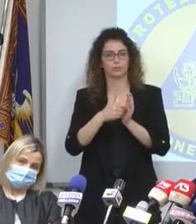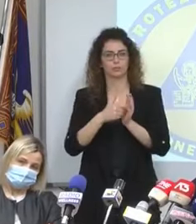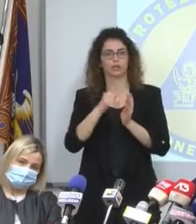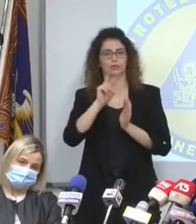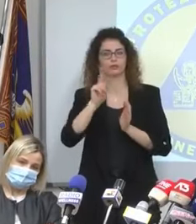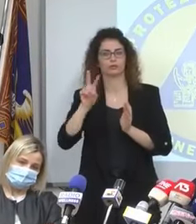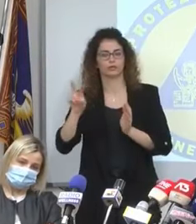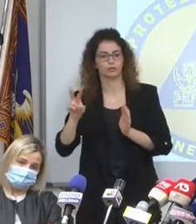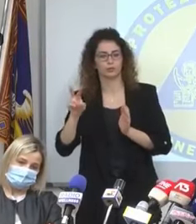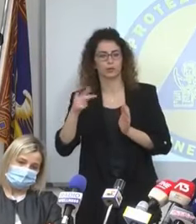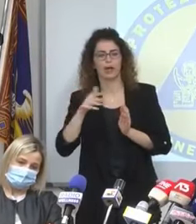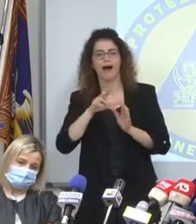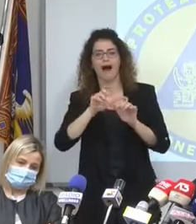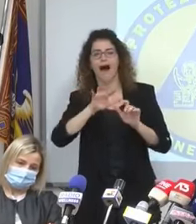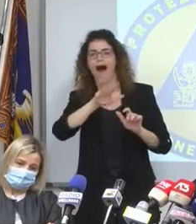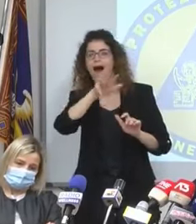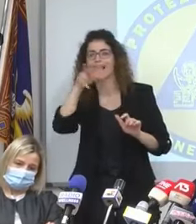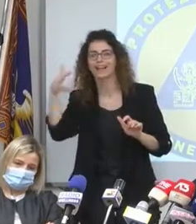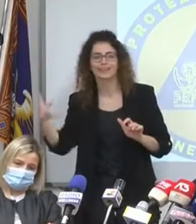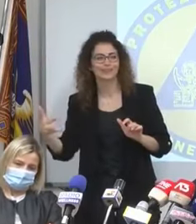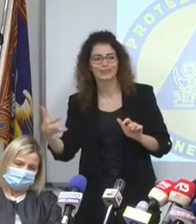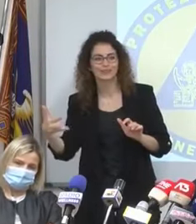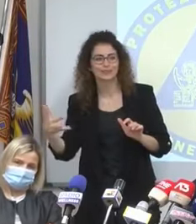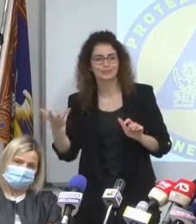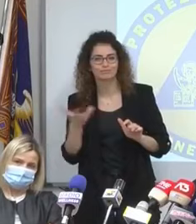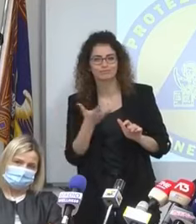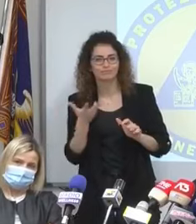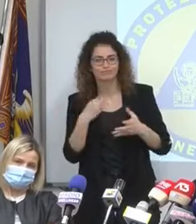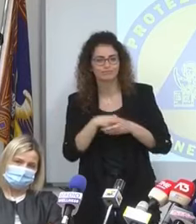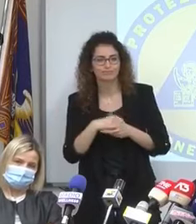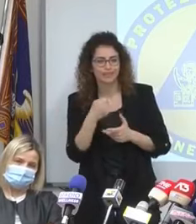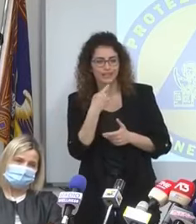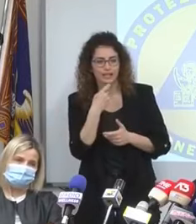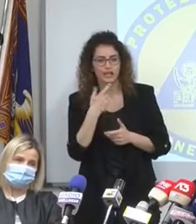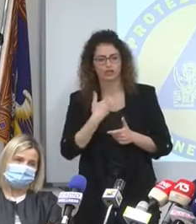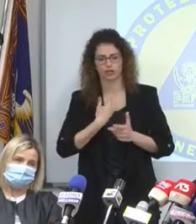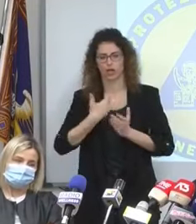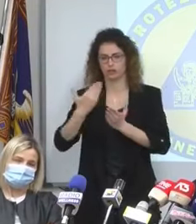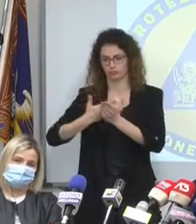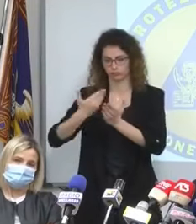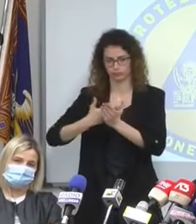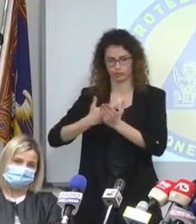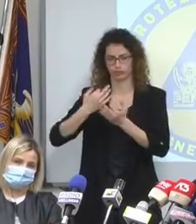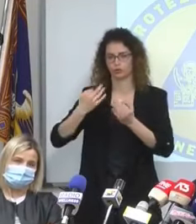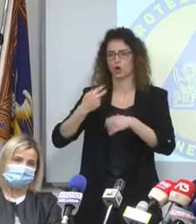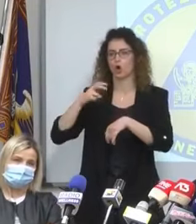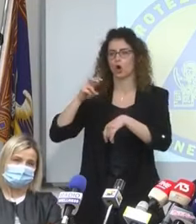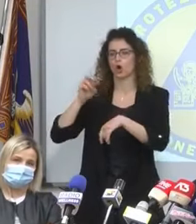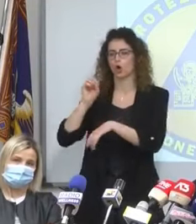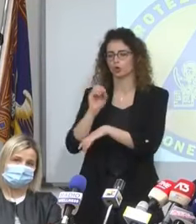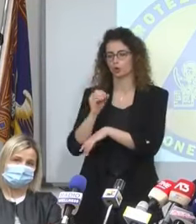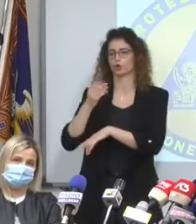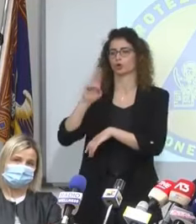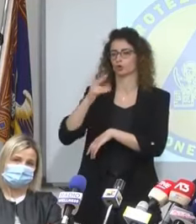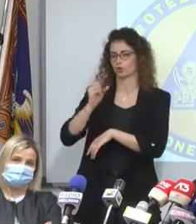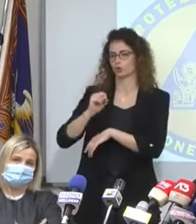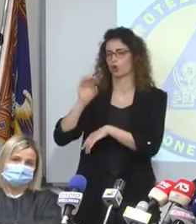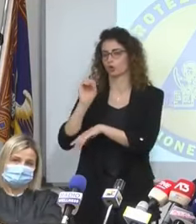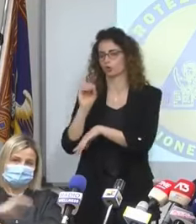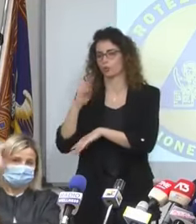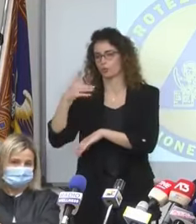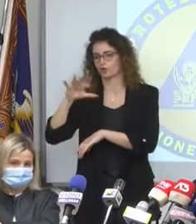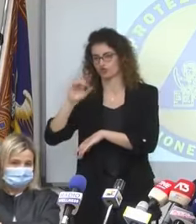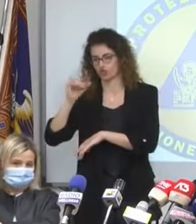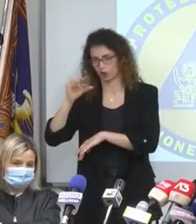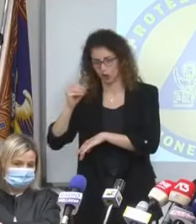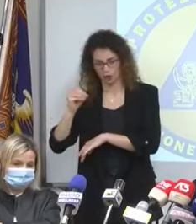322.222 altro che cosa possiamo mettere? Vi facciamo fare una relazione che è giusto che ci sia dal dottor Mongillo, dottoressa Russo, che hanno le categorie,